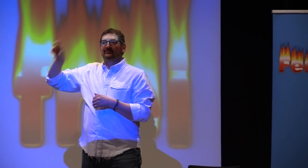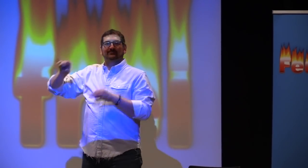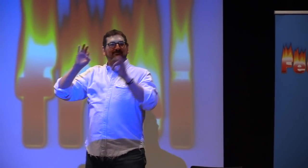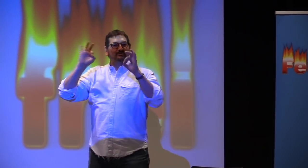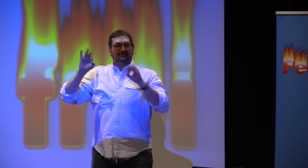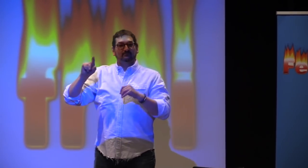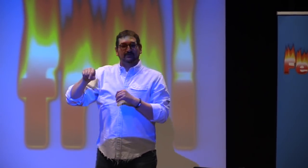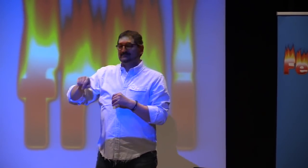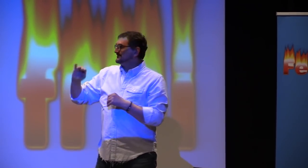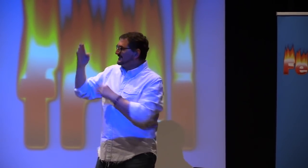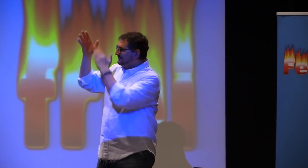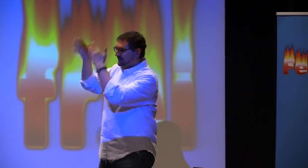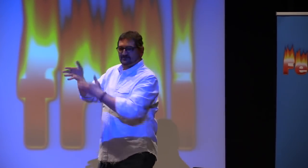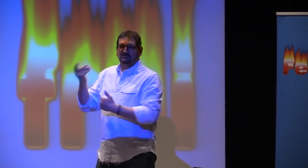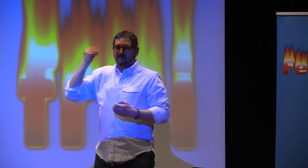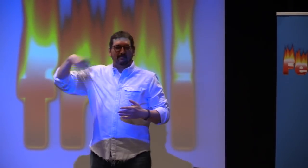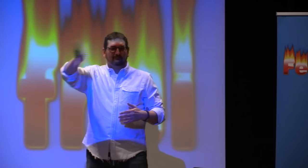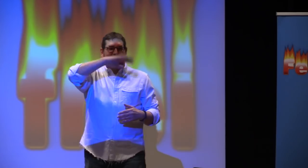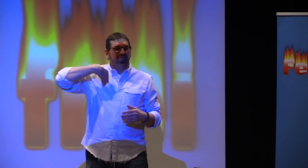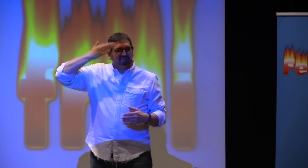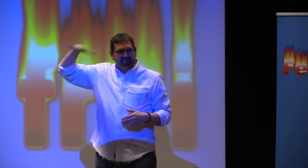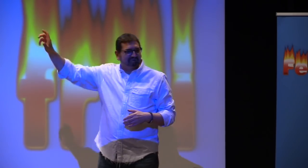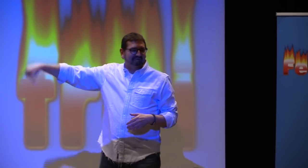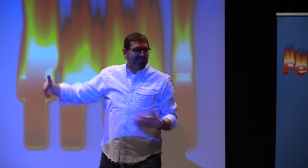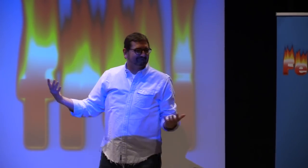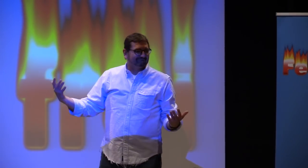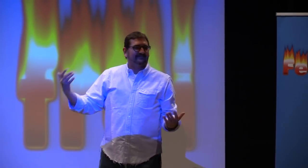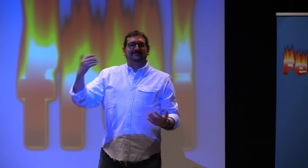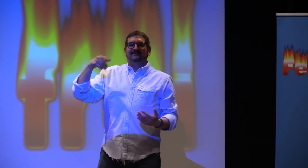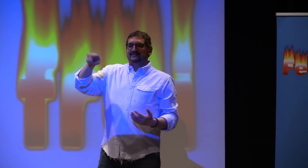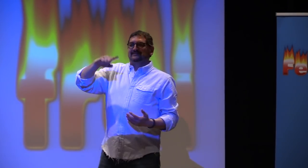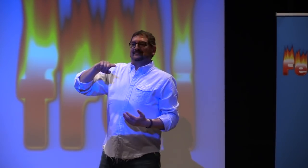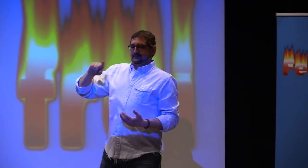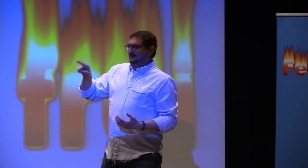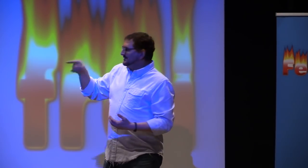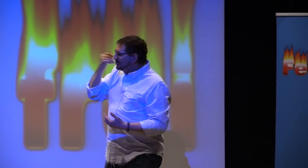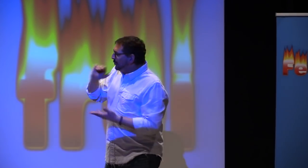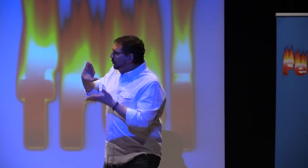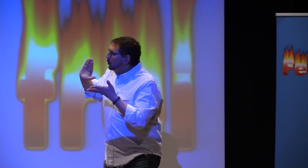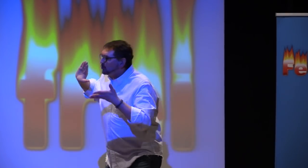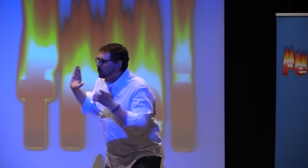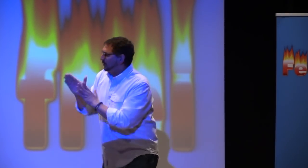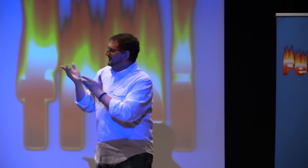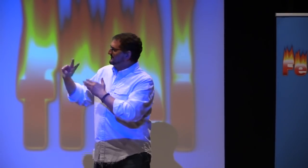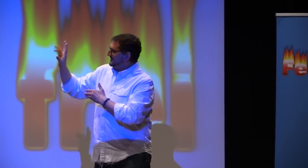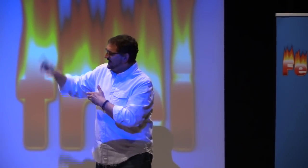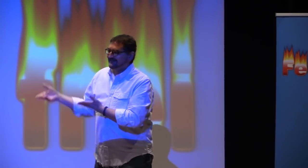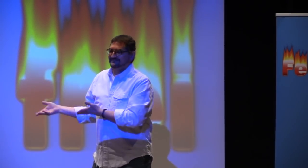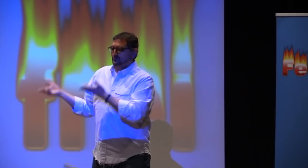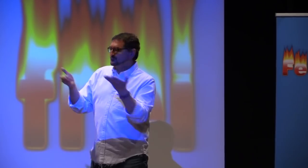Okay, wunderbar, super, jetzt haben wir relativ schnell jemanden gefunden. Sicherlich, also der eine oder andere kennt ihn vielleicht, der eine oder andere nicht,